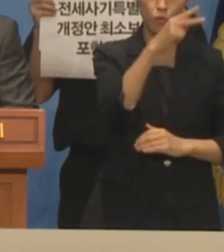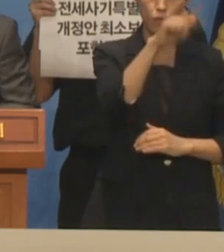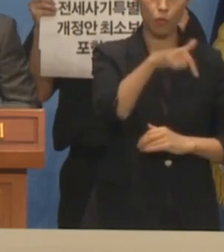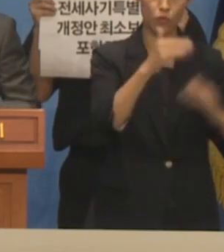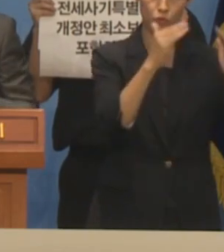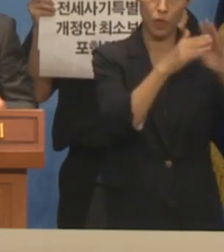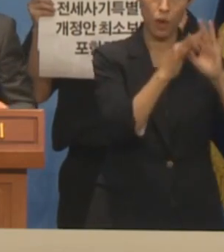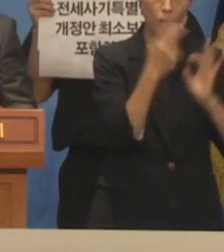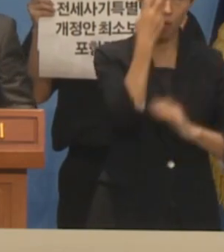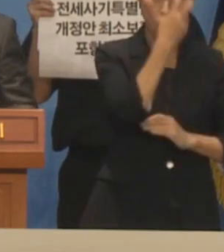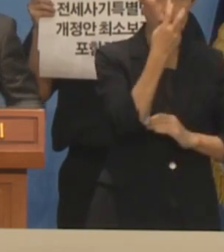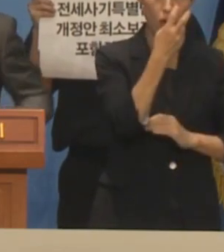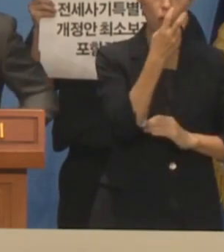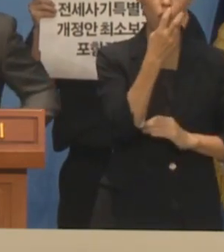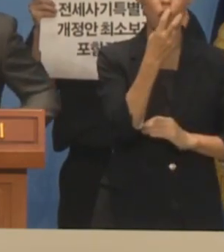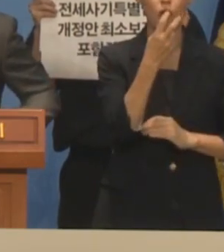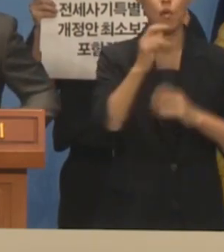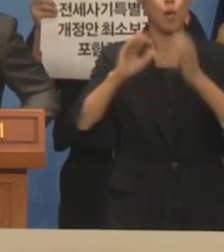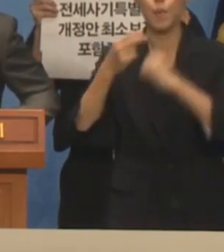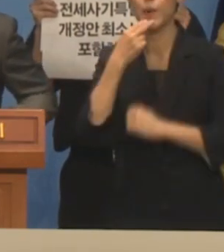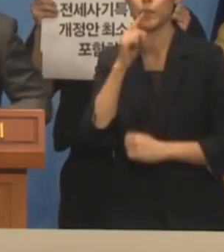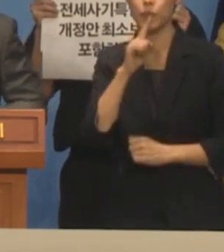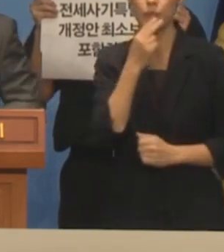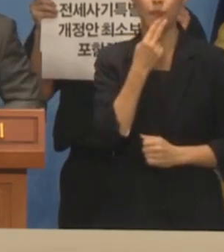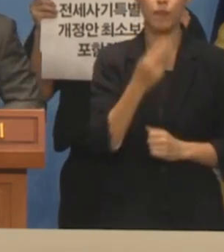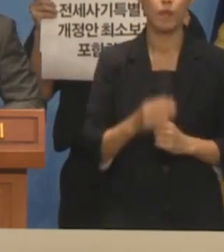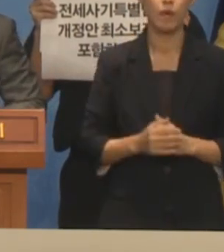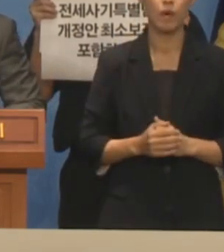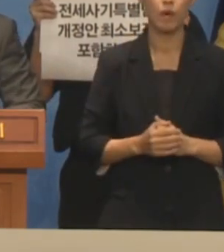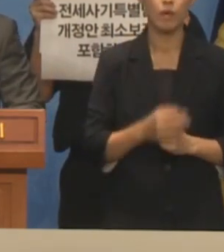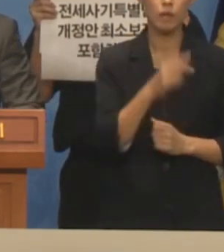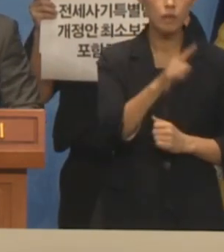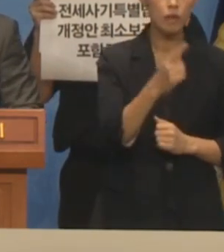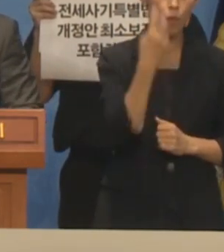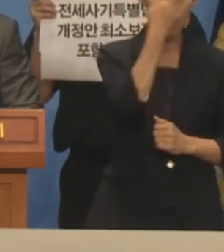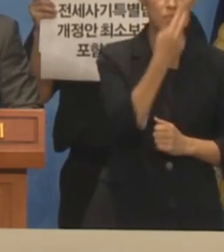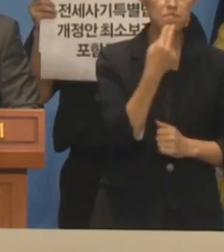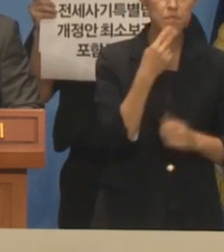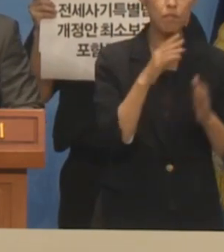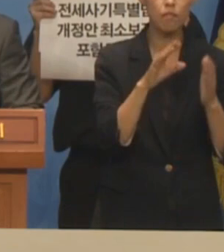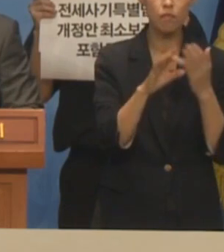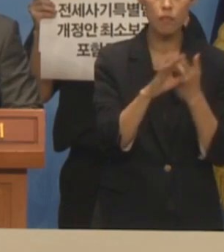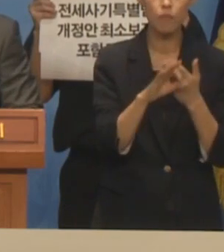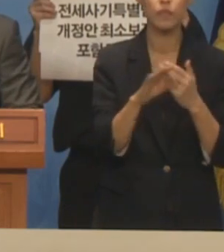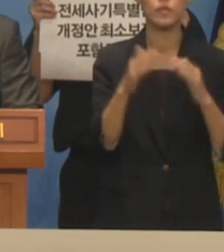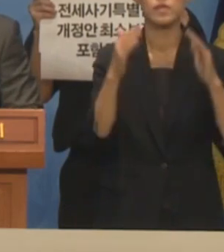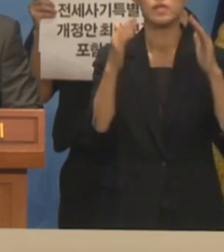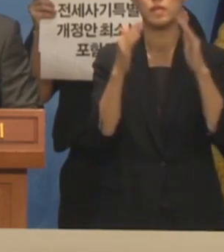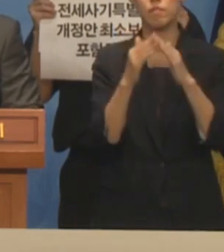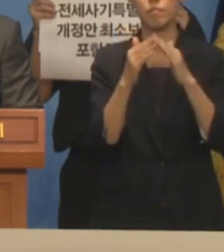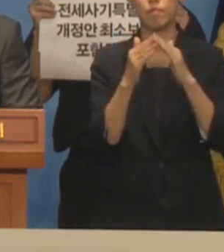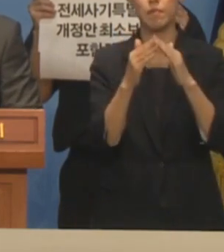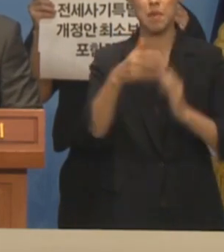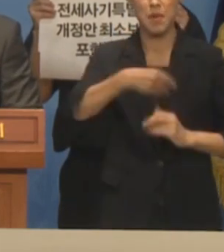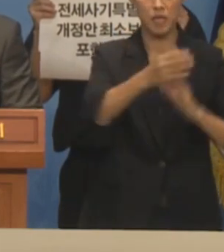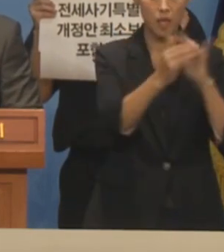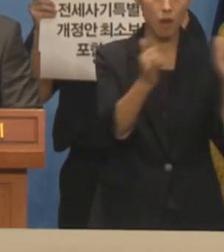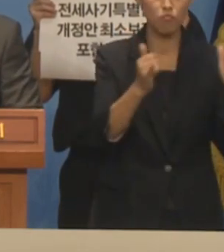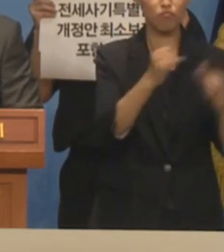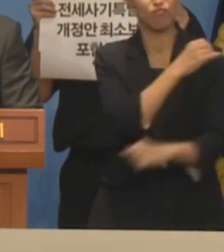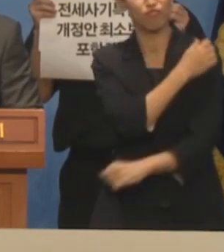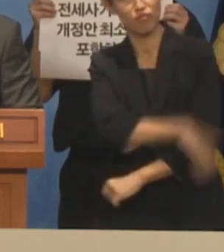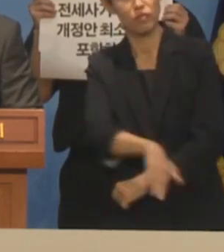대해서 단독주택 건물을 하지 않으면 임대인은 이제 손 놓게 되는 상황이 되는데 청년